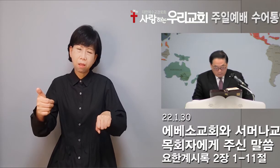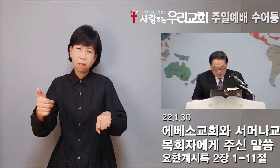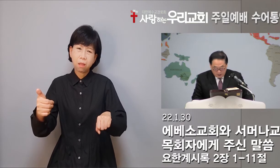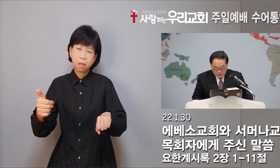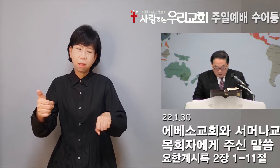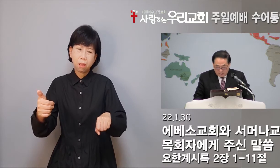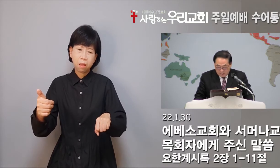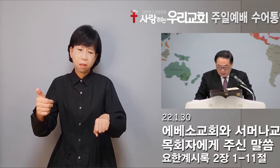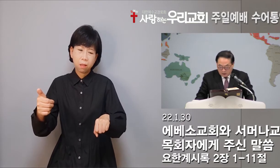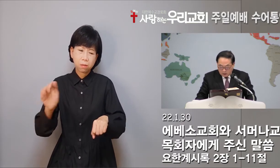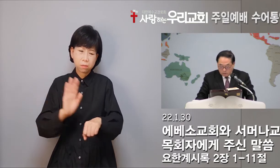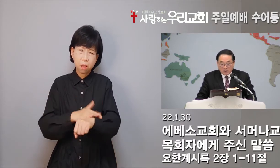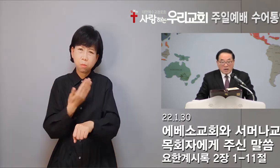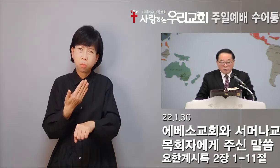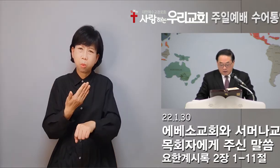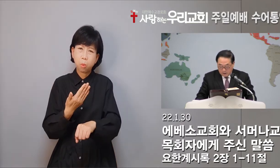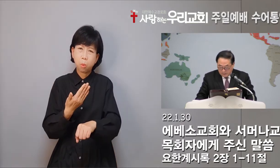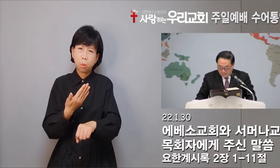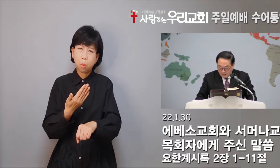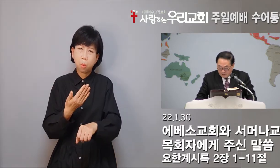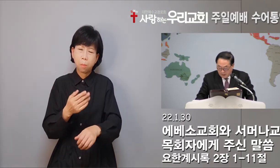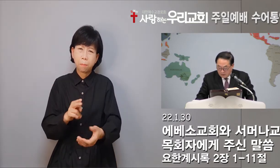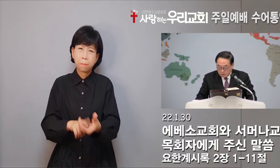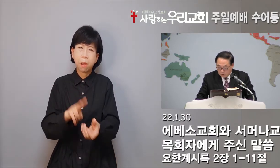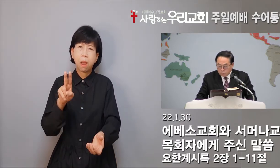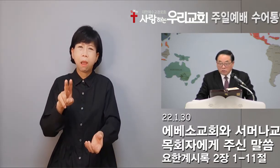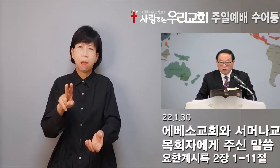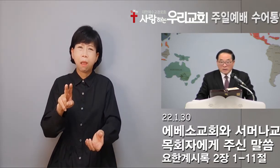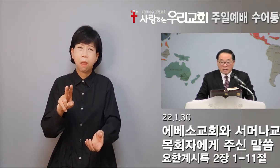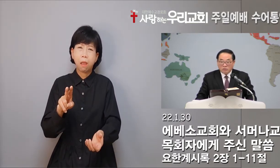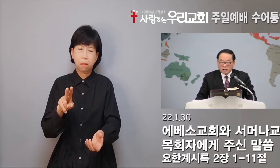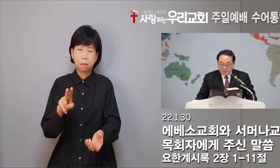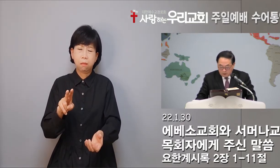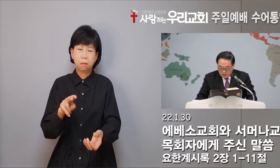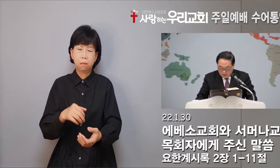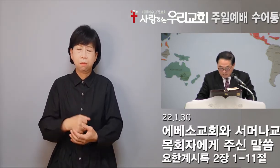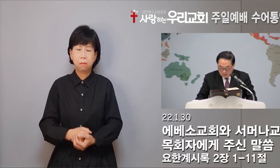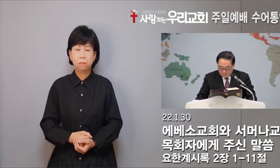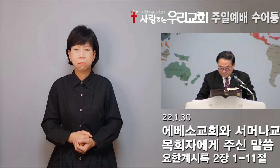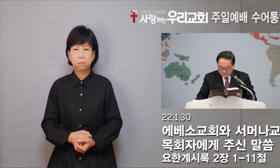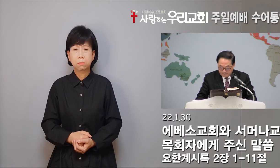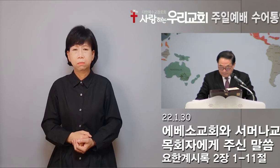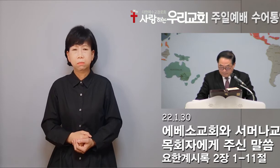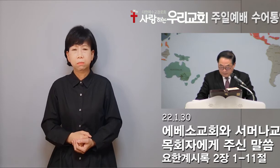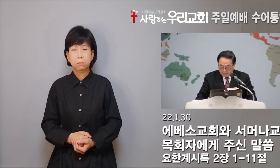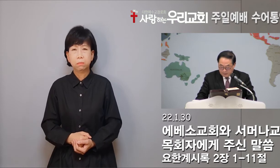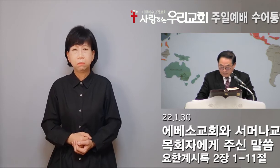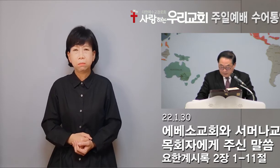거부하기 때문에 진리를 지키기 위해 싸우는 일은 많은 원수들과 싸우는 힘든 일입니다.